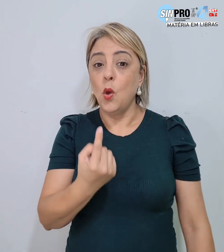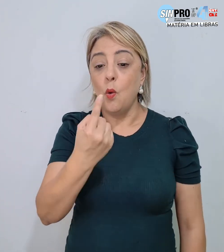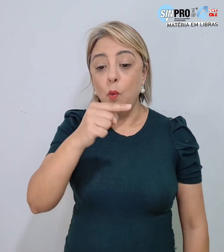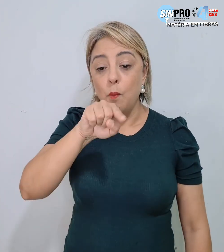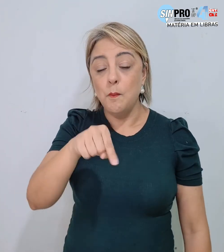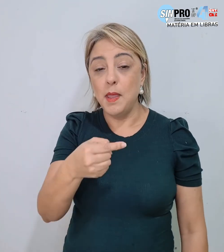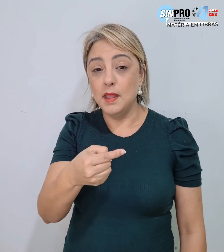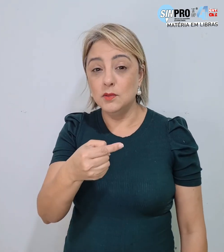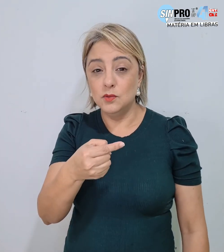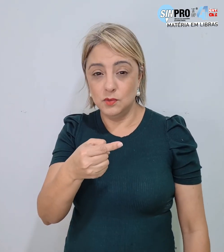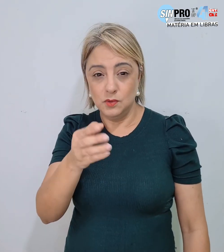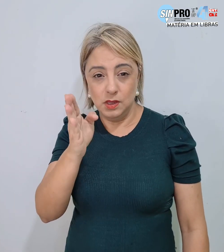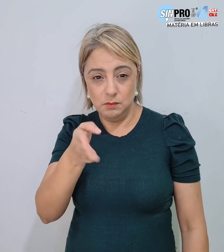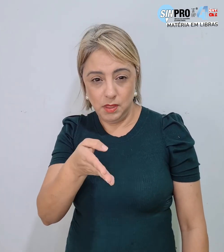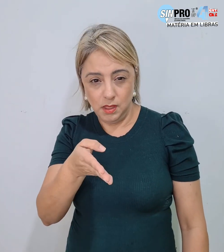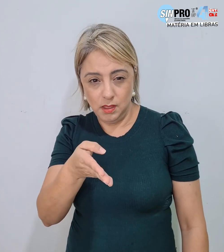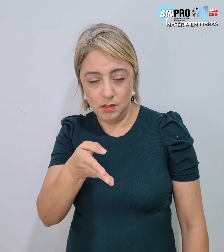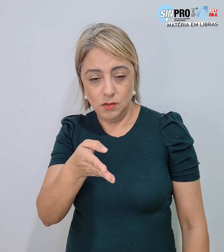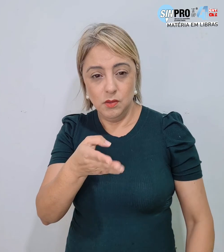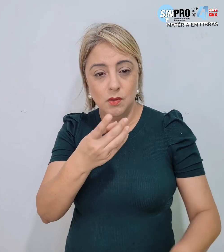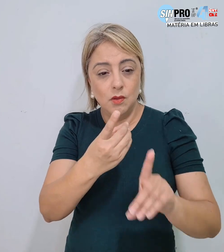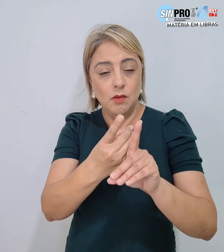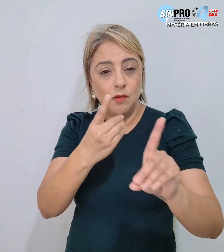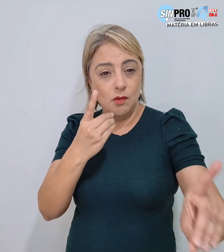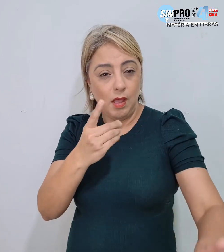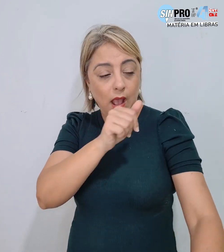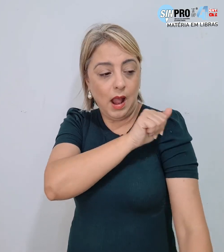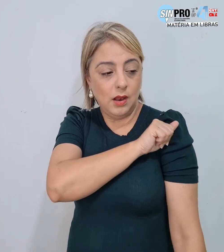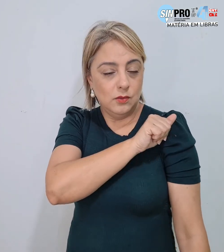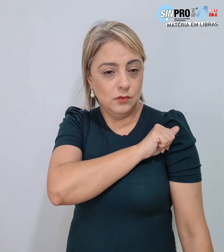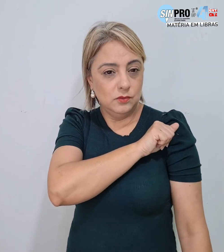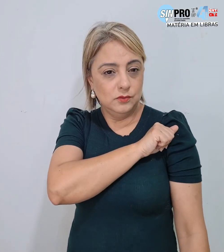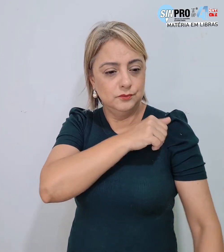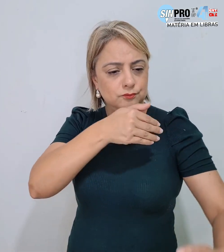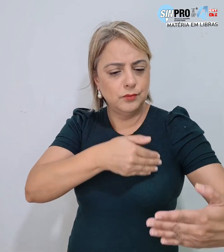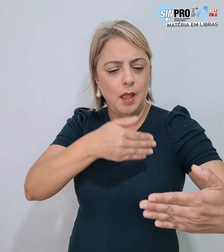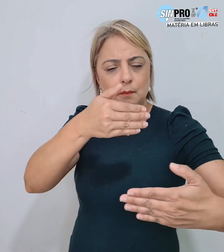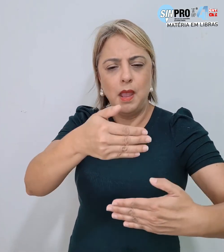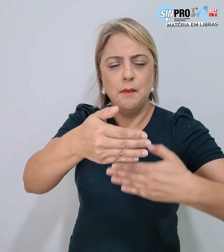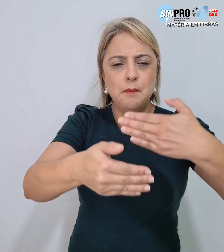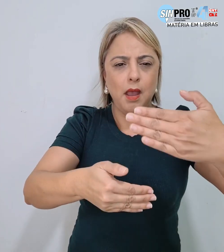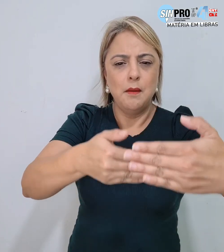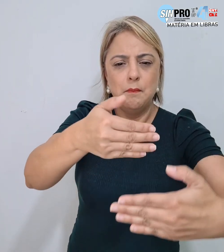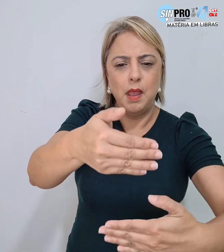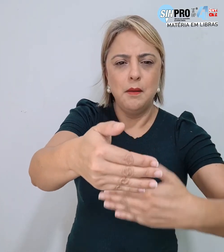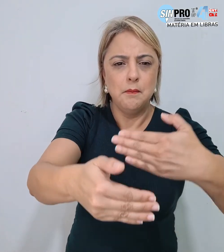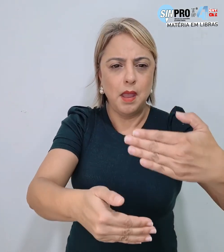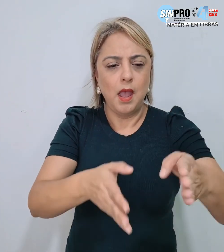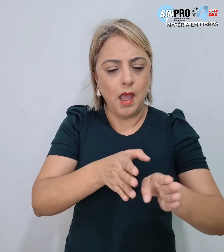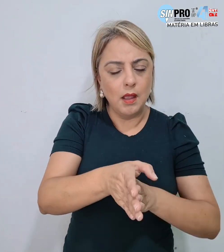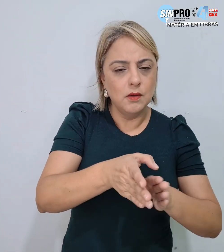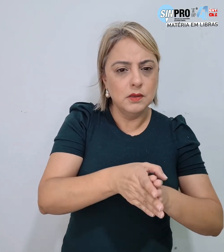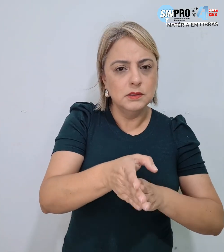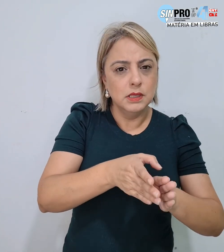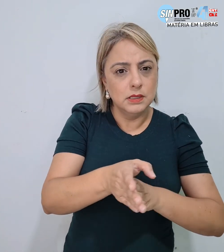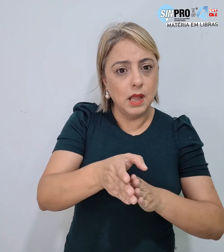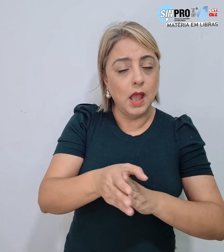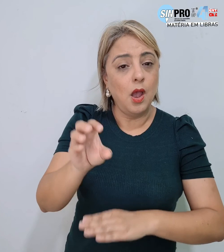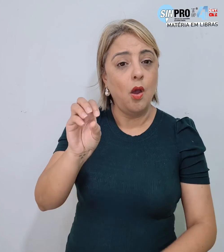metro e meio e entre os alunos é recomendado pela Organização Mundial